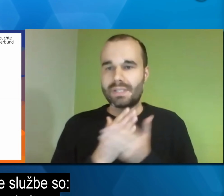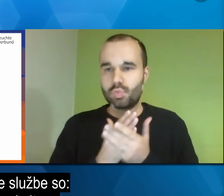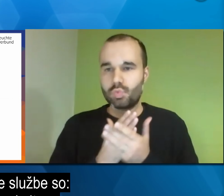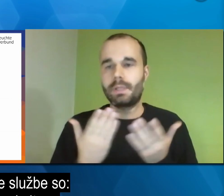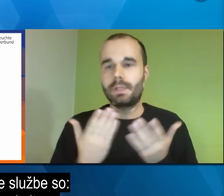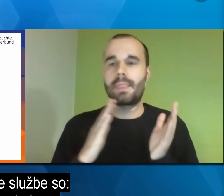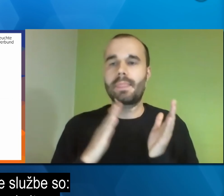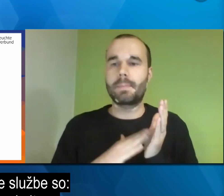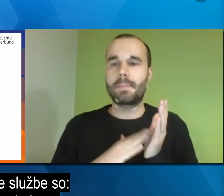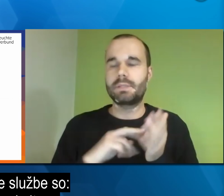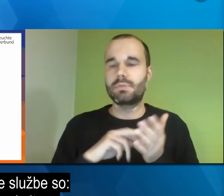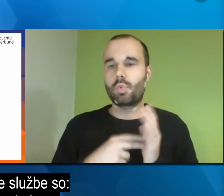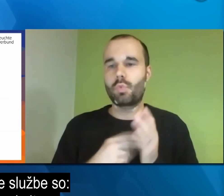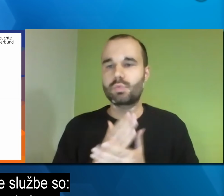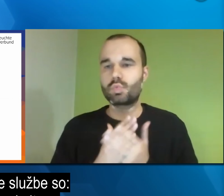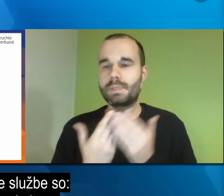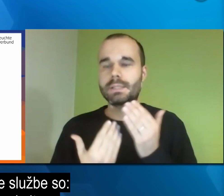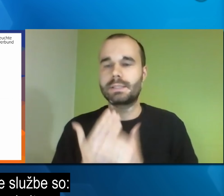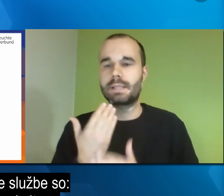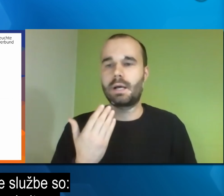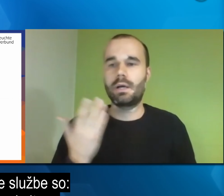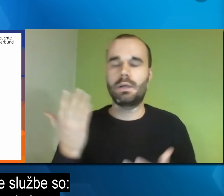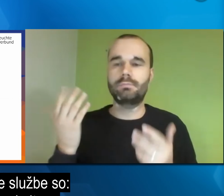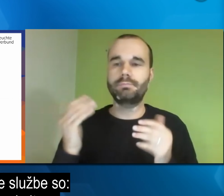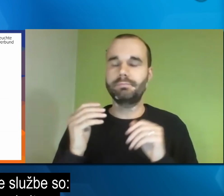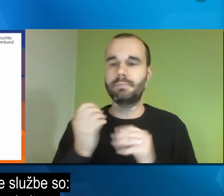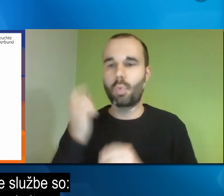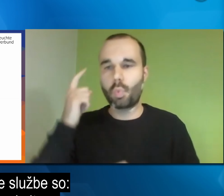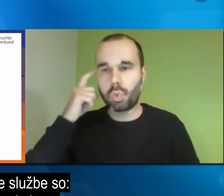Strokovne službe pa na primer pomeni služba za